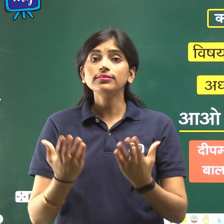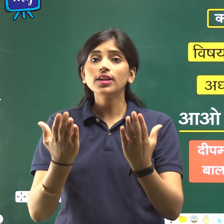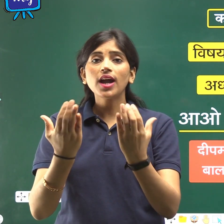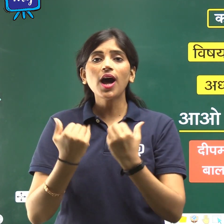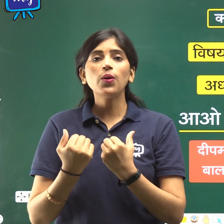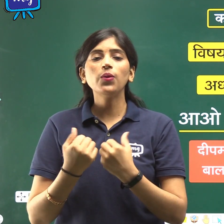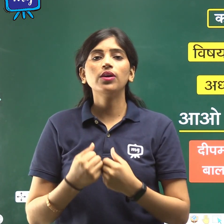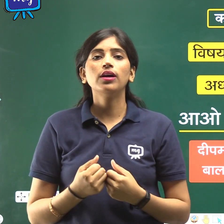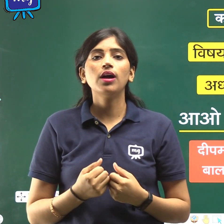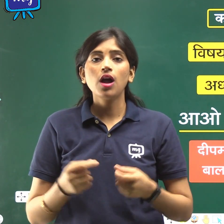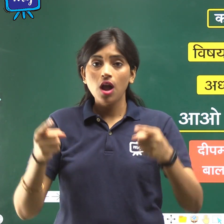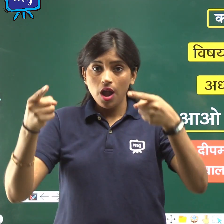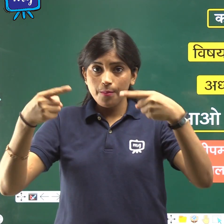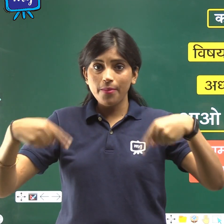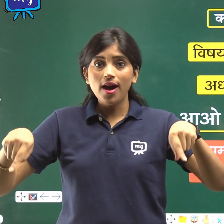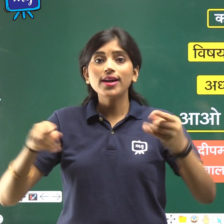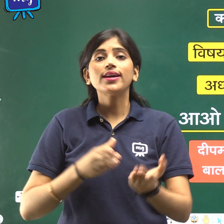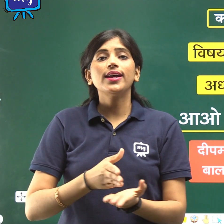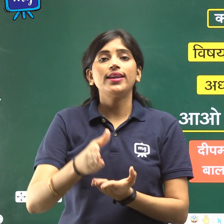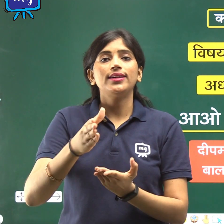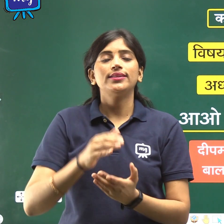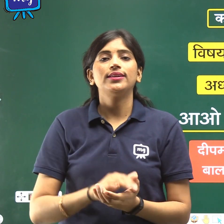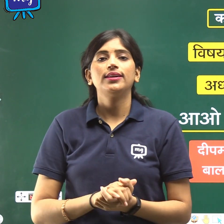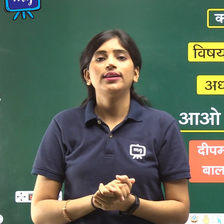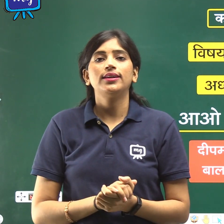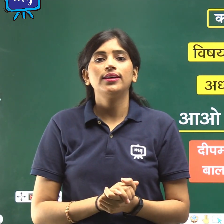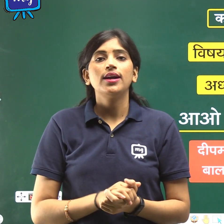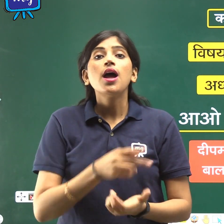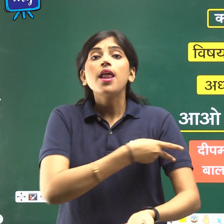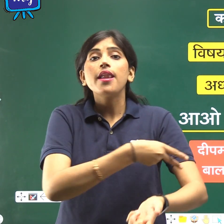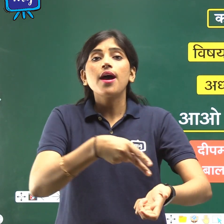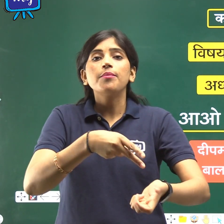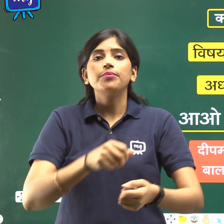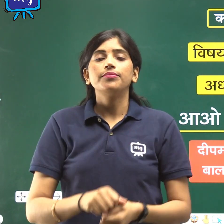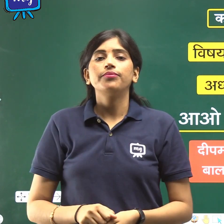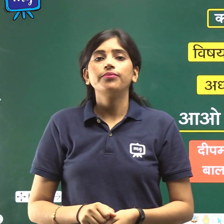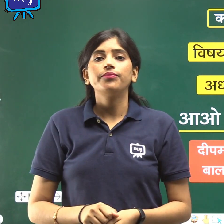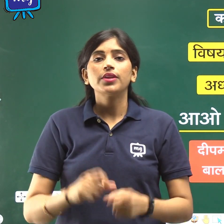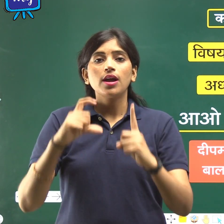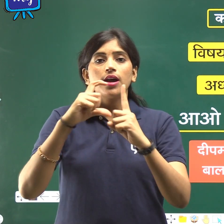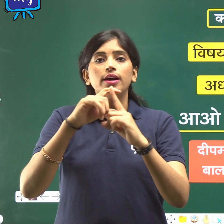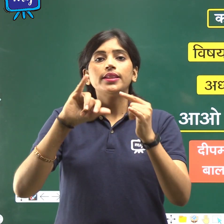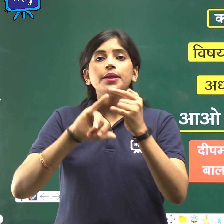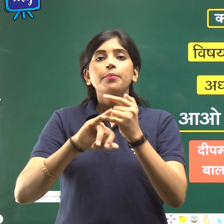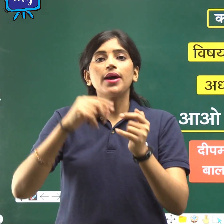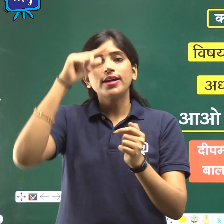आओ भाग करें। मेरा नाम दीपमाला